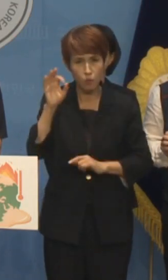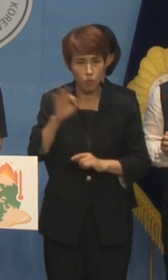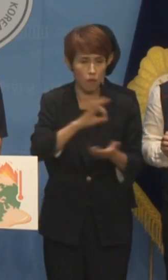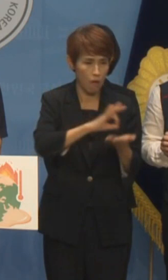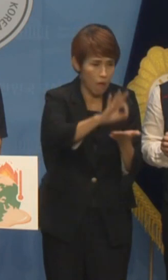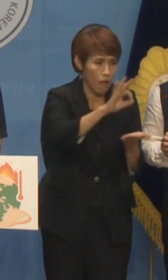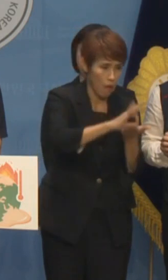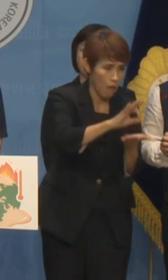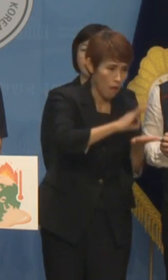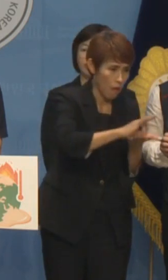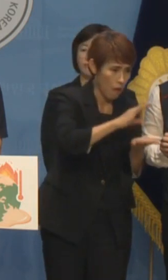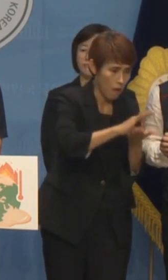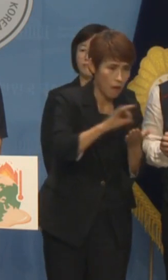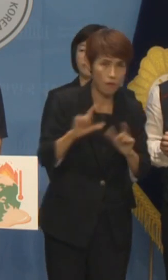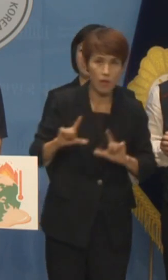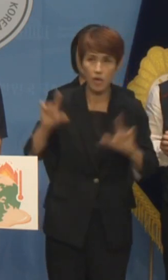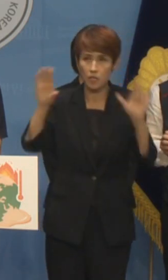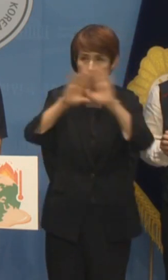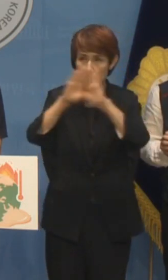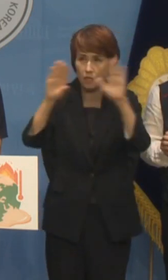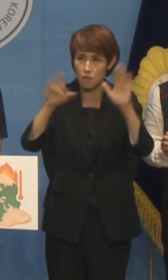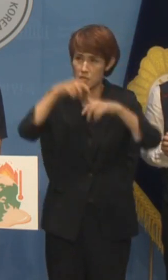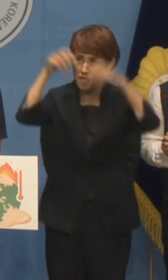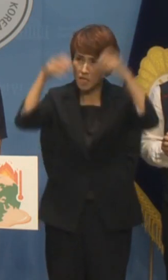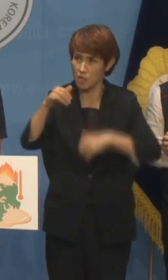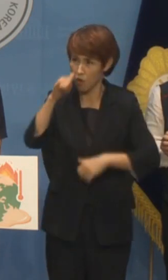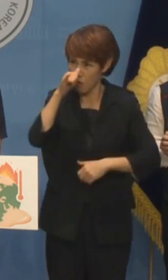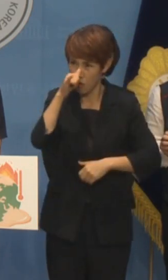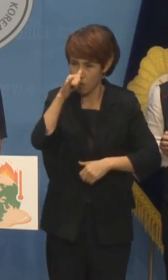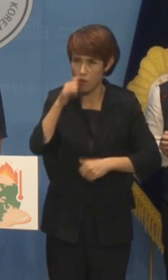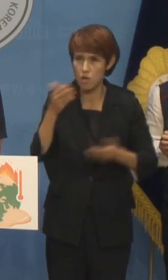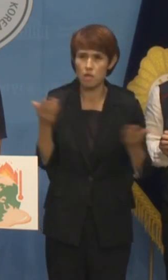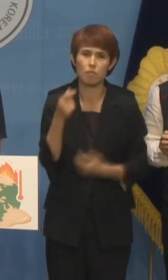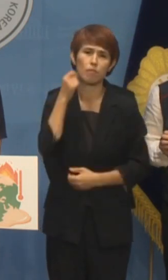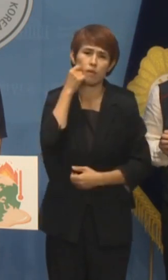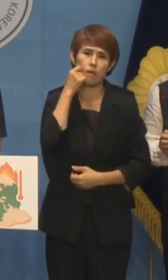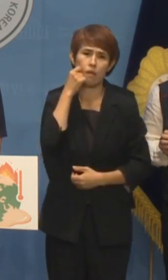반해 날씨에 따라 노동자의 월급은 천차만별입니다.